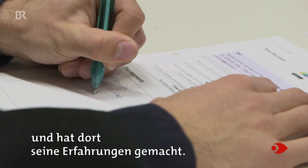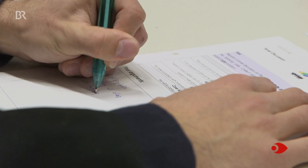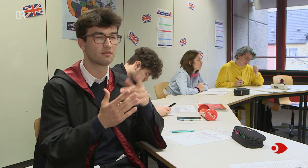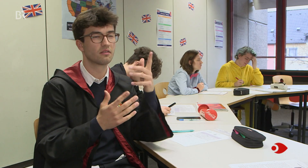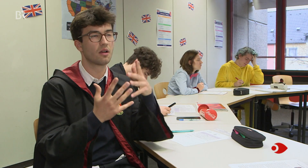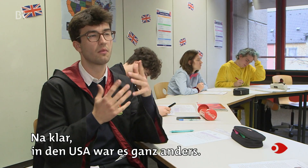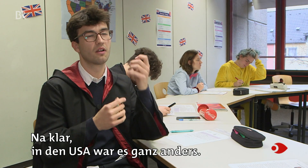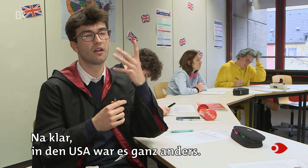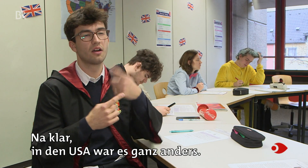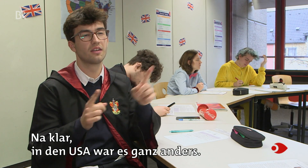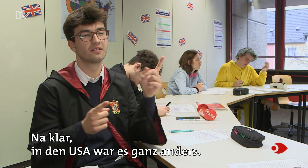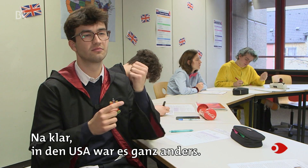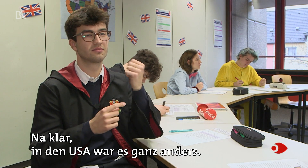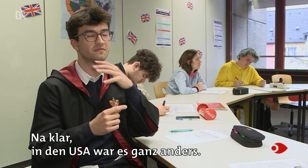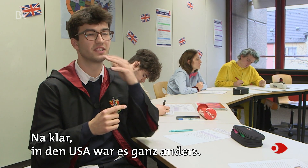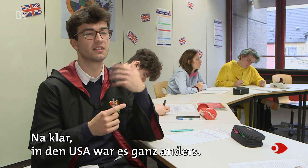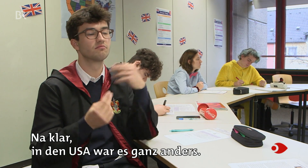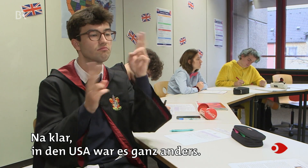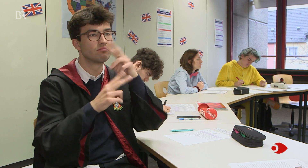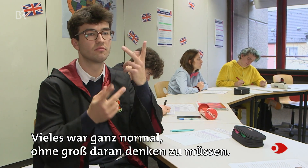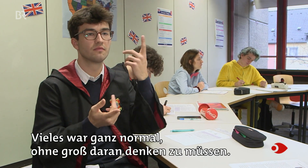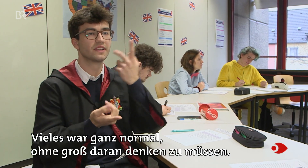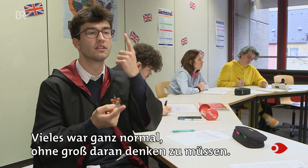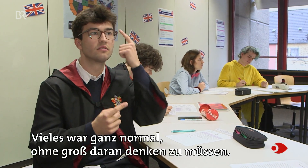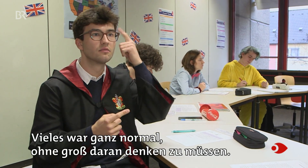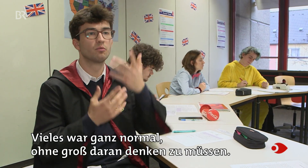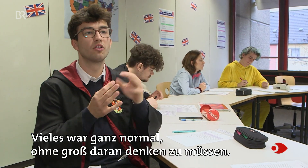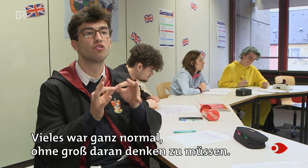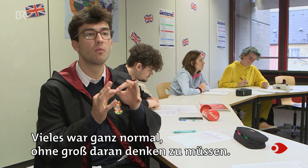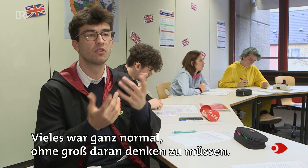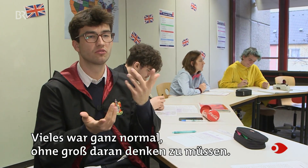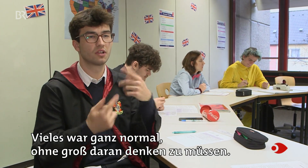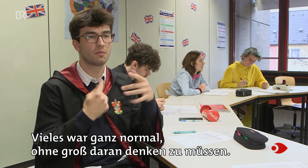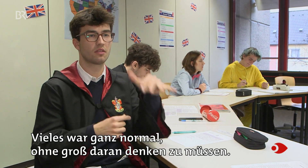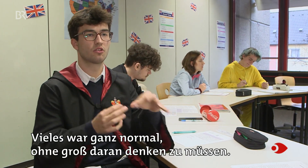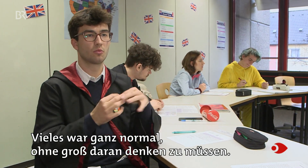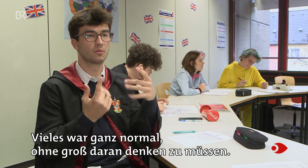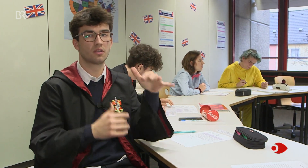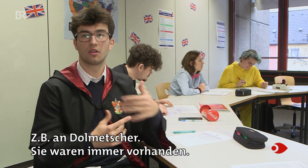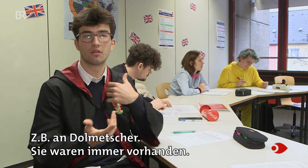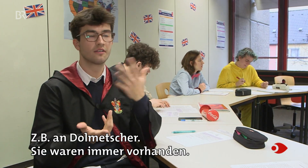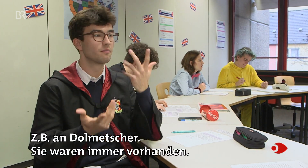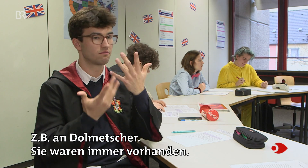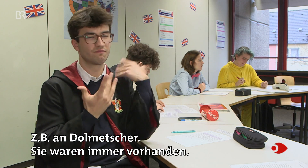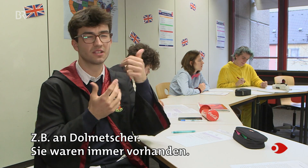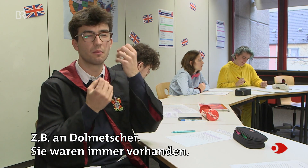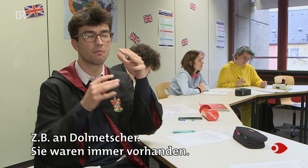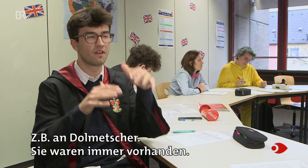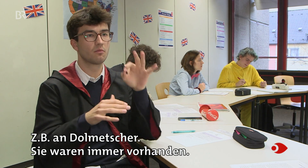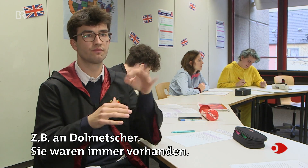gemacht. Na klar, in den USA war es ganz anders. Vieles war ganz normal, ohne groß daran denken zu müssen. Zum Beispiel an Dolmetscher. Sie waren immer